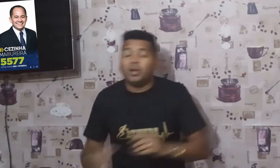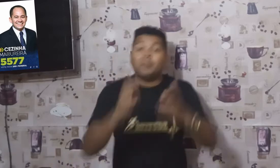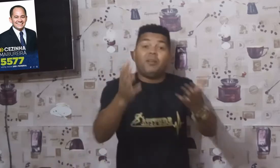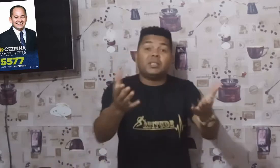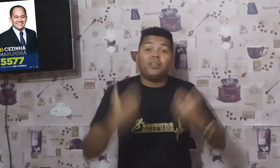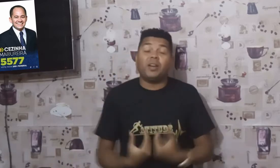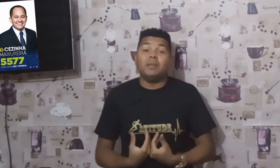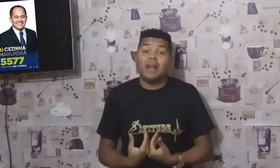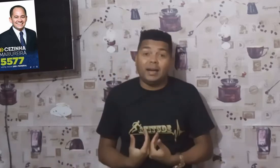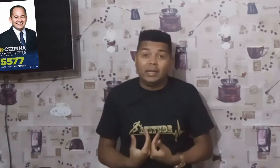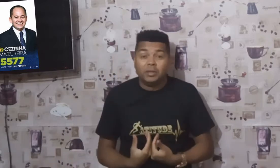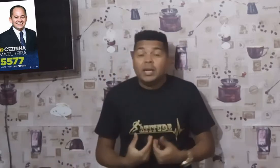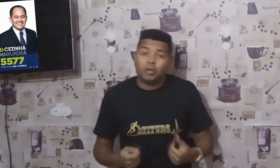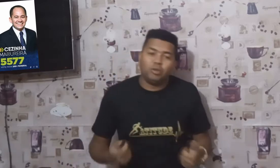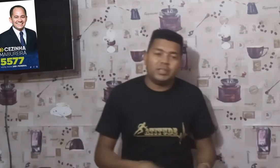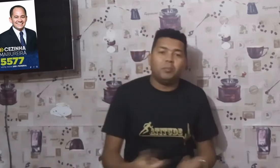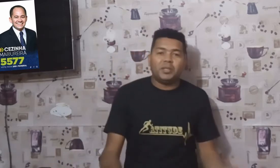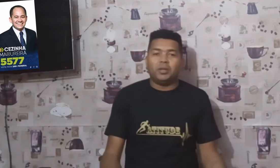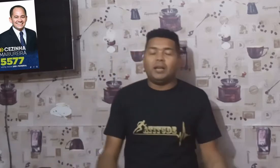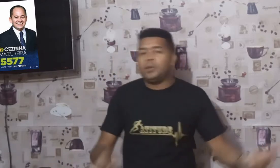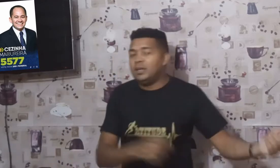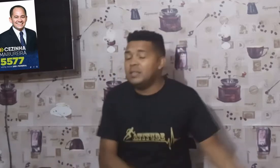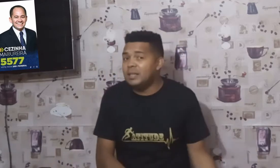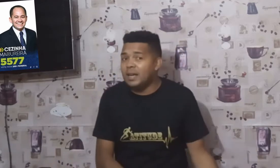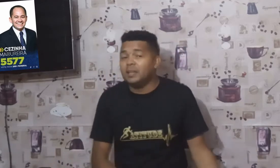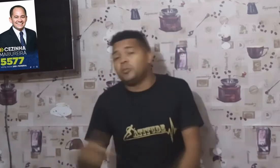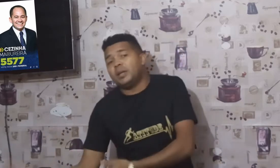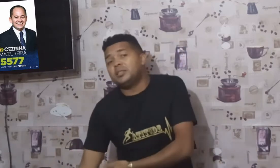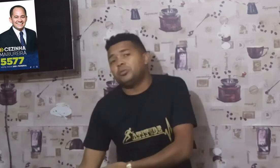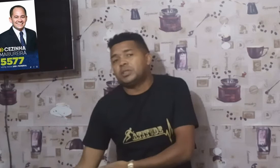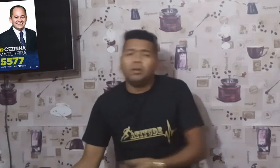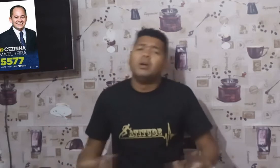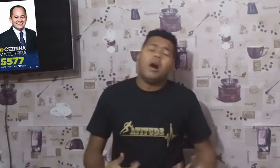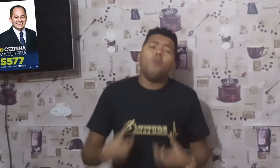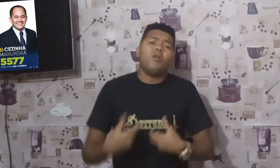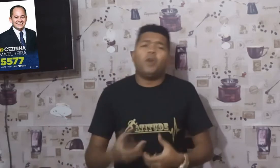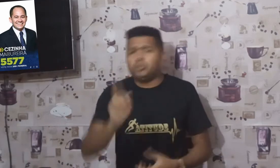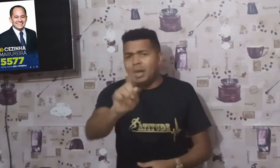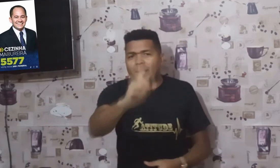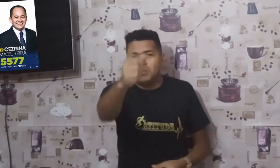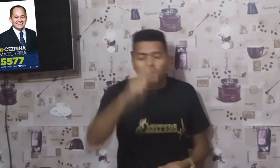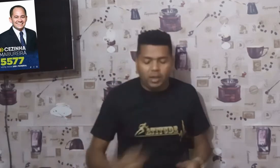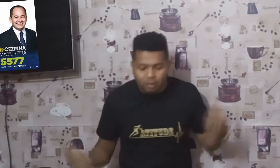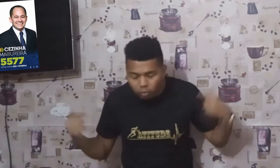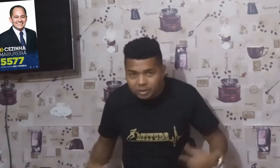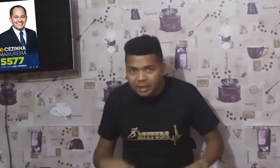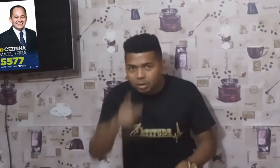vota, e para você que fica me indagando, que eu estou sendo pressionado pela liderança ou pela instituição, o meu voto, jamais. Meu voto é consciente, eu